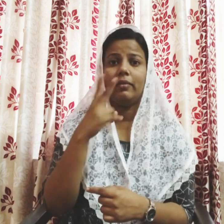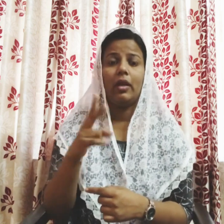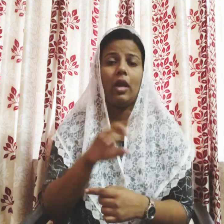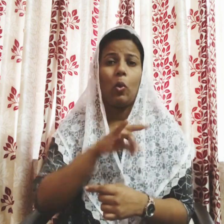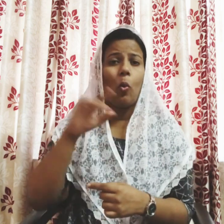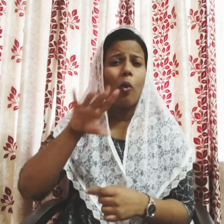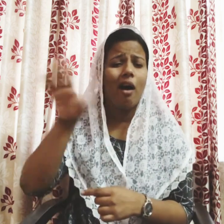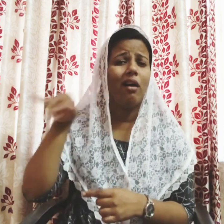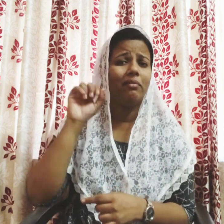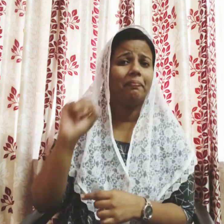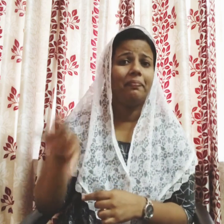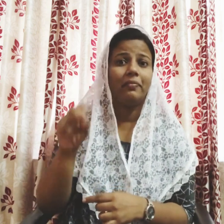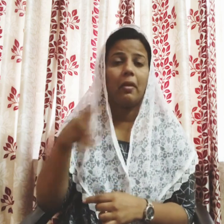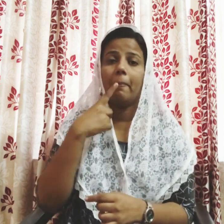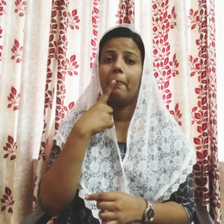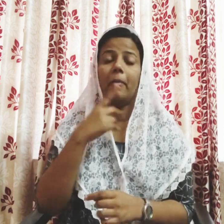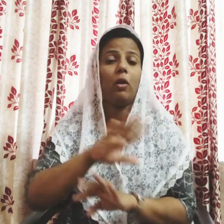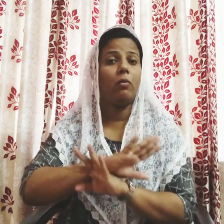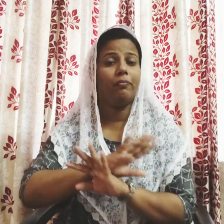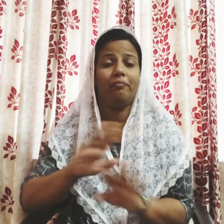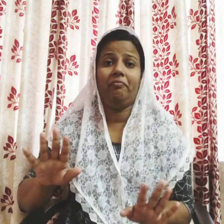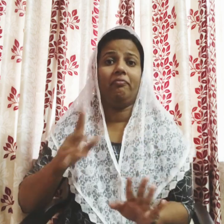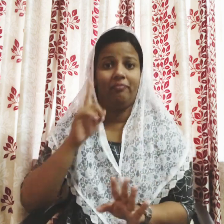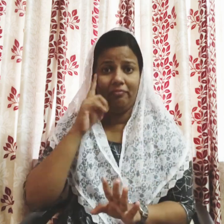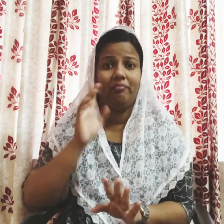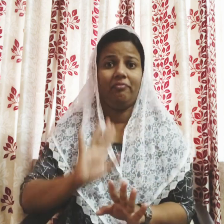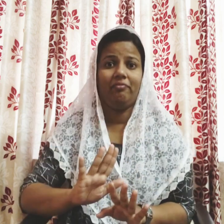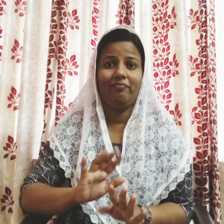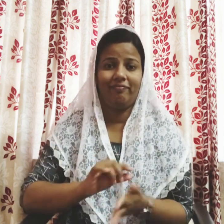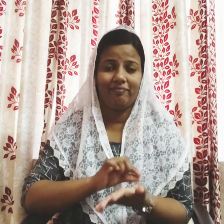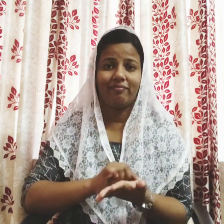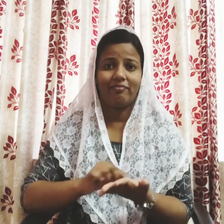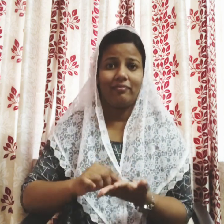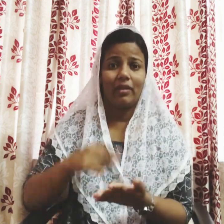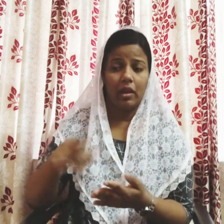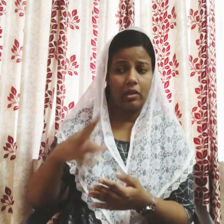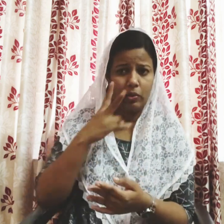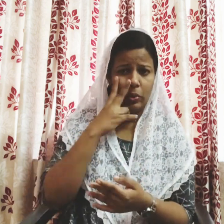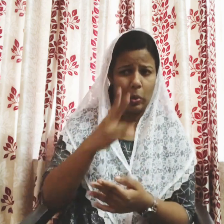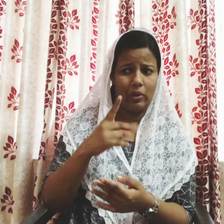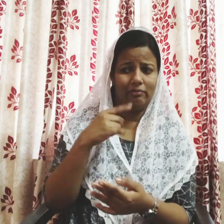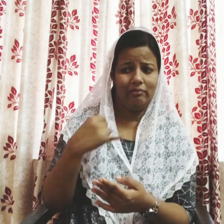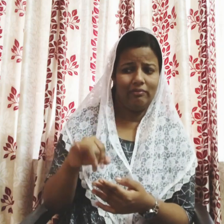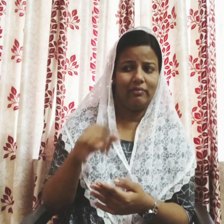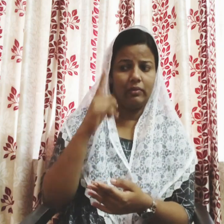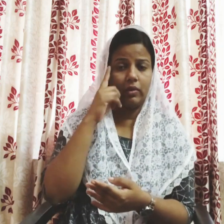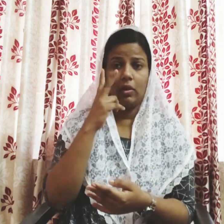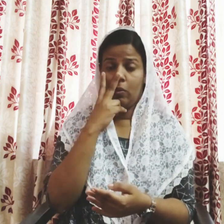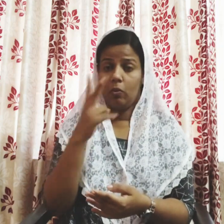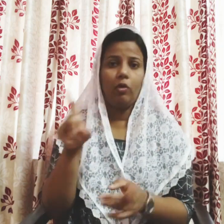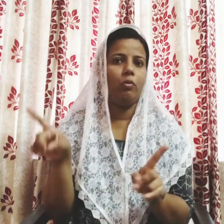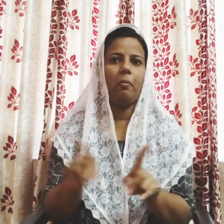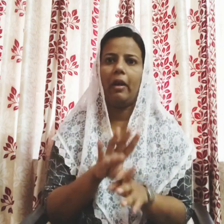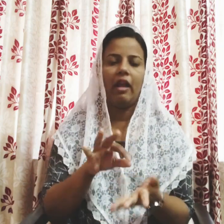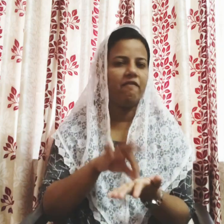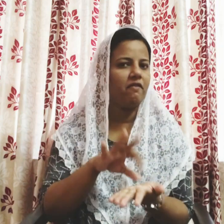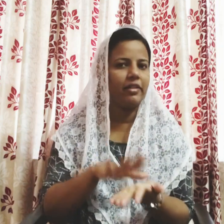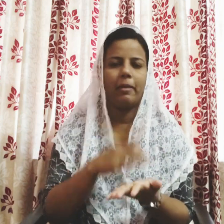മറ്റൊരാളെ ഒന്നും ഇല്ലാത്തവനായിട്ട് കഴിവില്ലാത്തവനായിട്ട് ഓ അവനെ പുച്ഛത്തോടെ നോക്കാനോ ദൈവവചനം നമുക്ക് വ്യവസ്ഥ